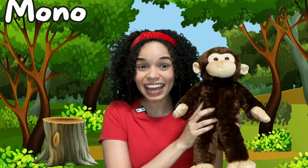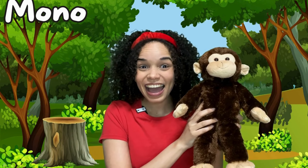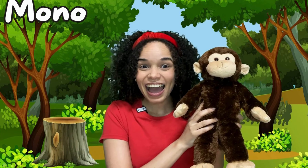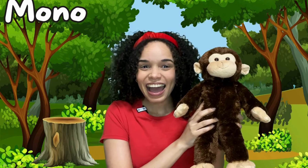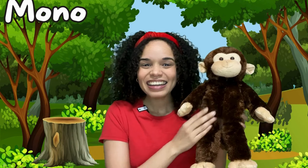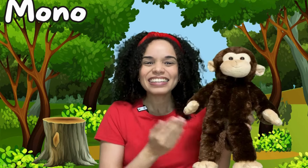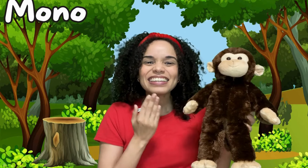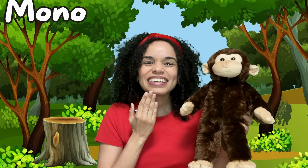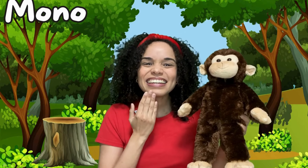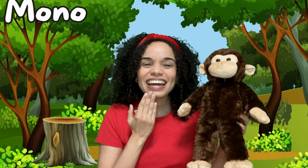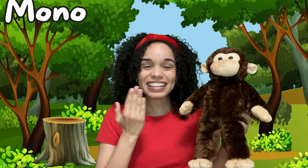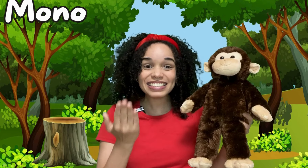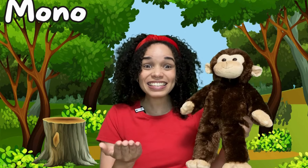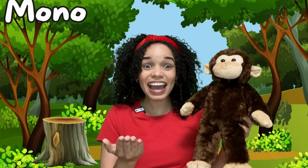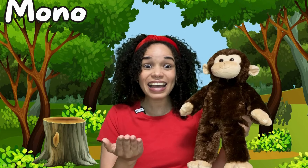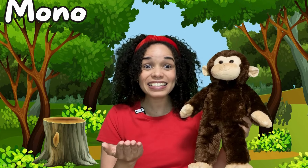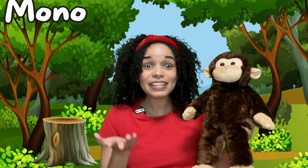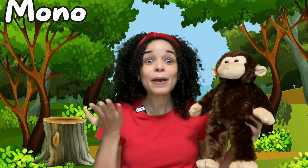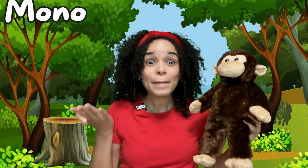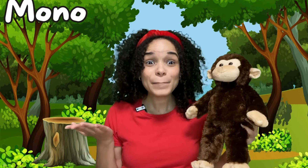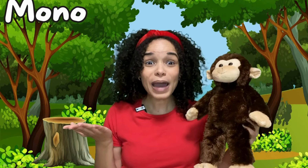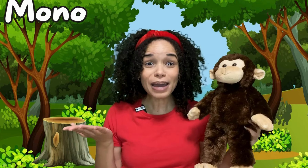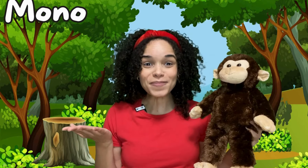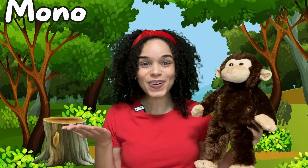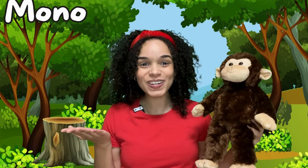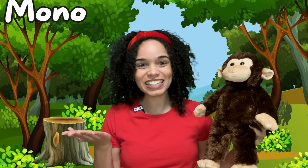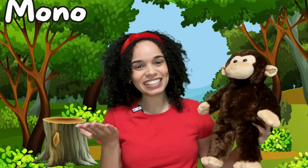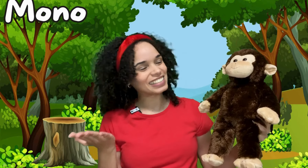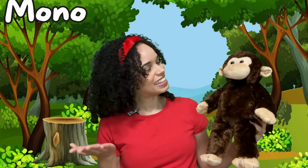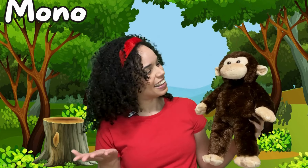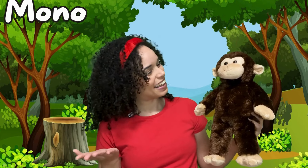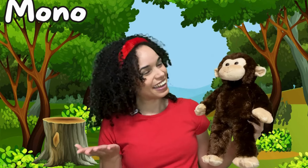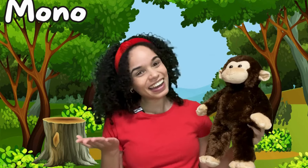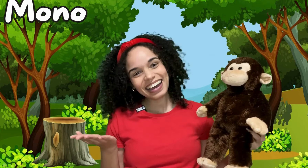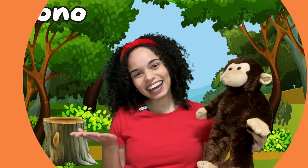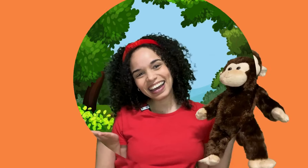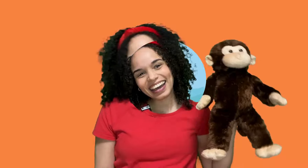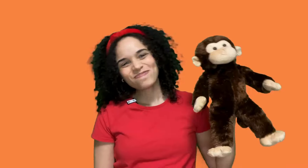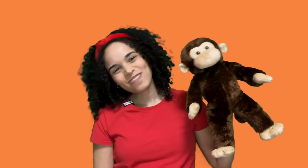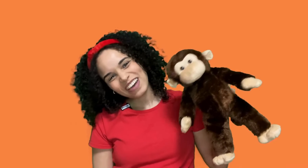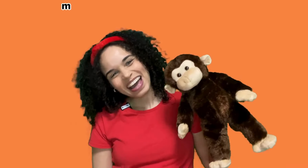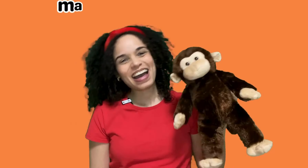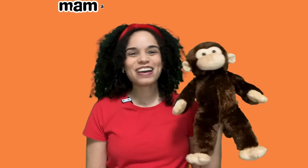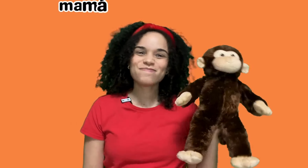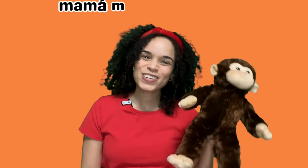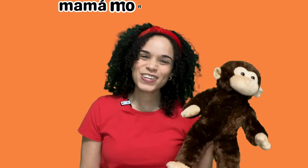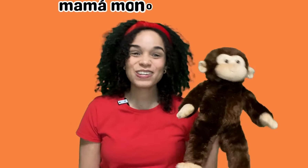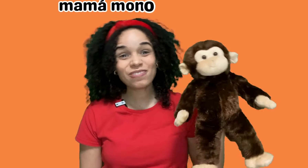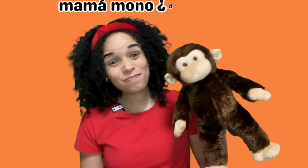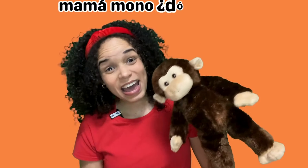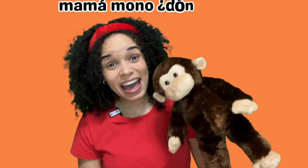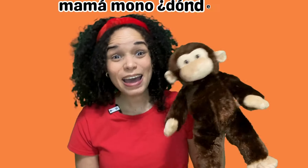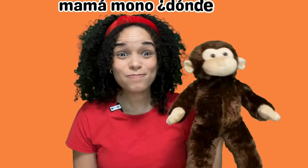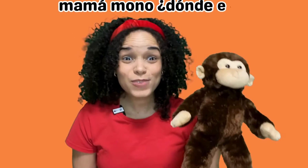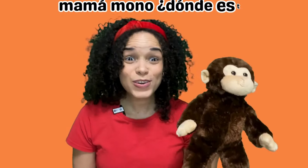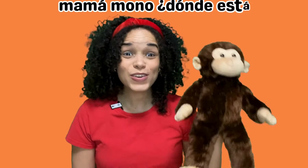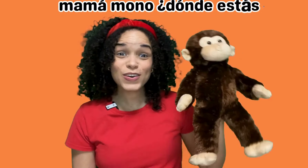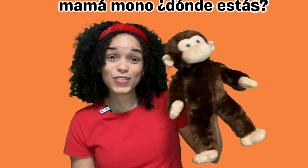Sí gracias vamos mamá mono mamá mono